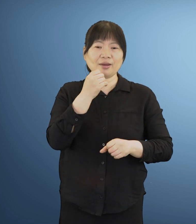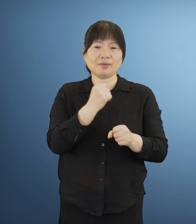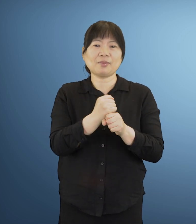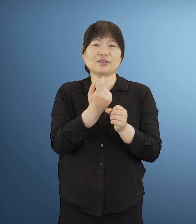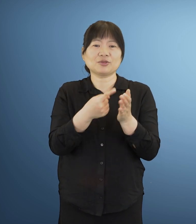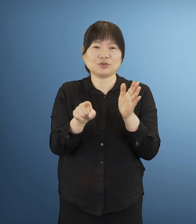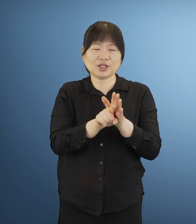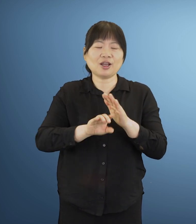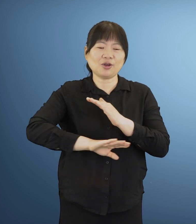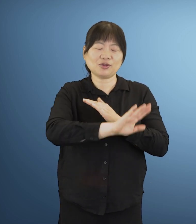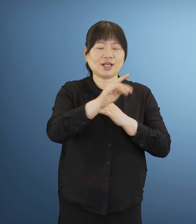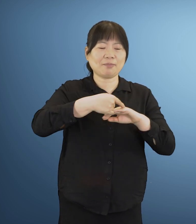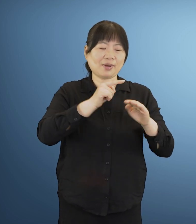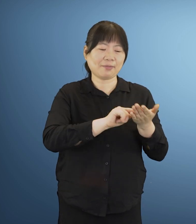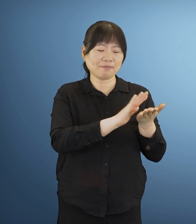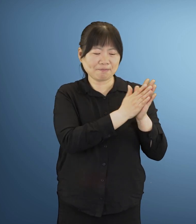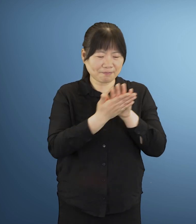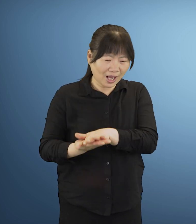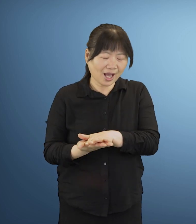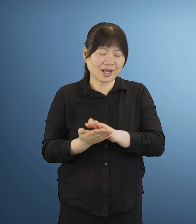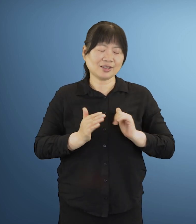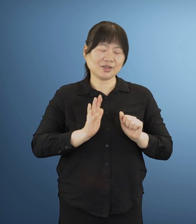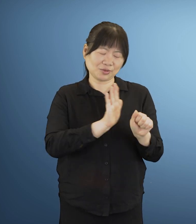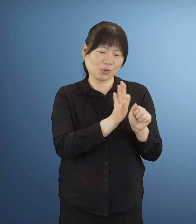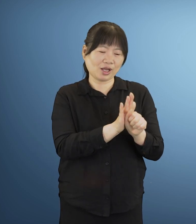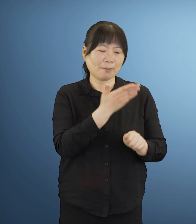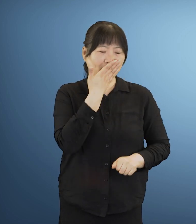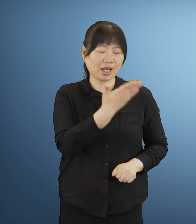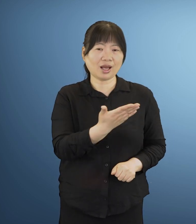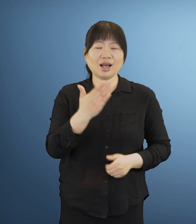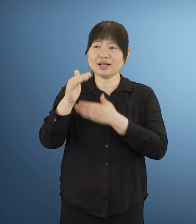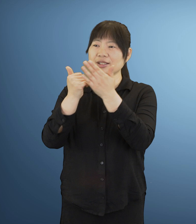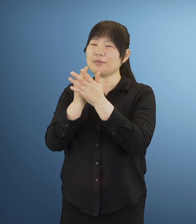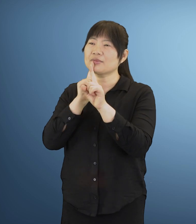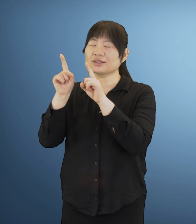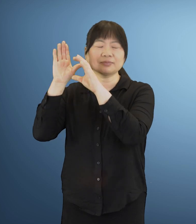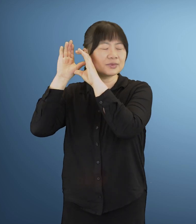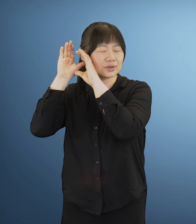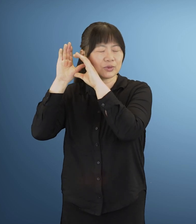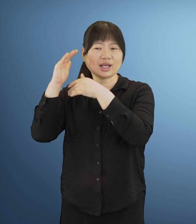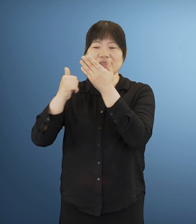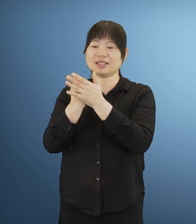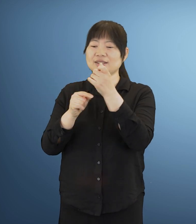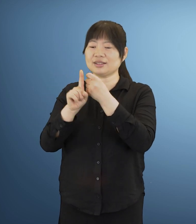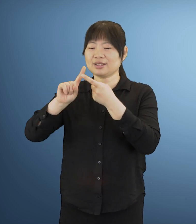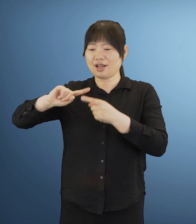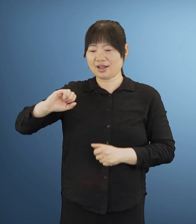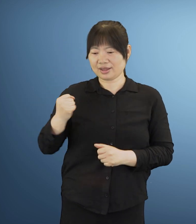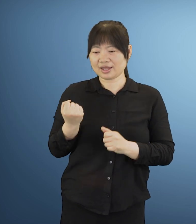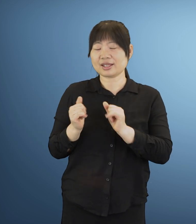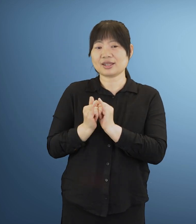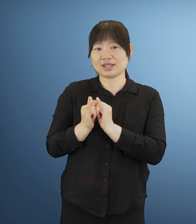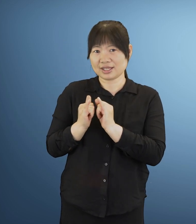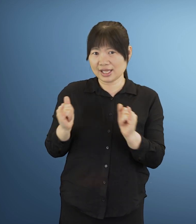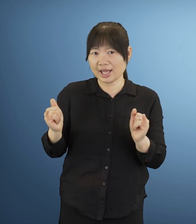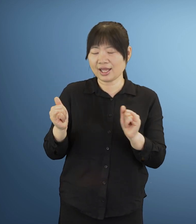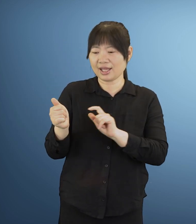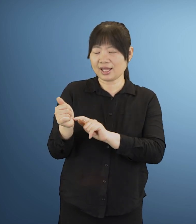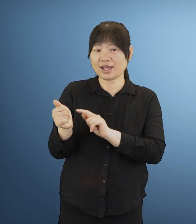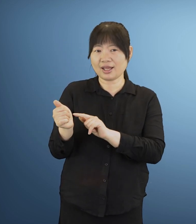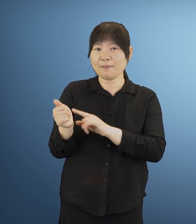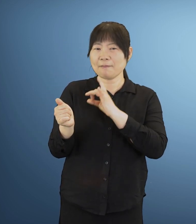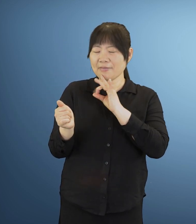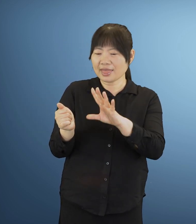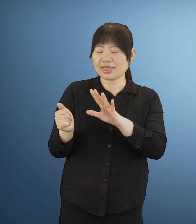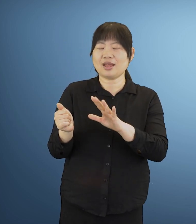겁니다. 내 아버지의 말씀을 듣고 내 뜻대로 행하는 자라야